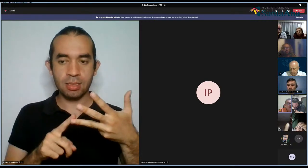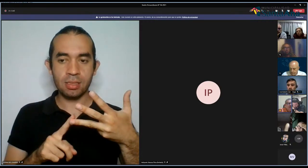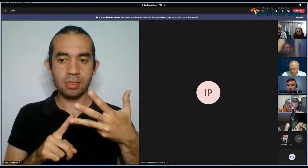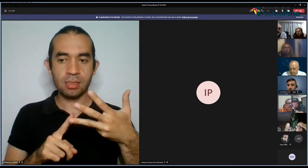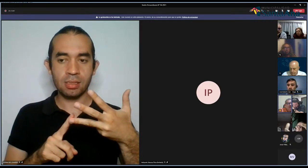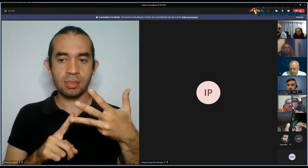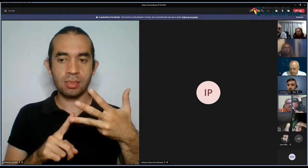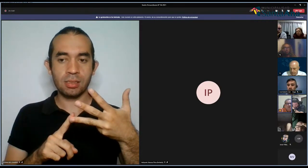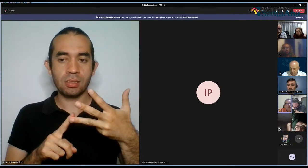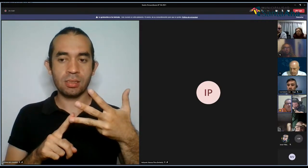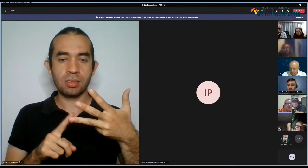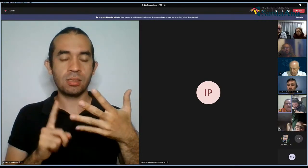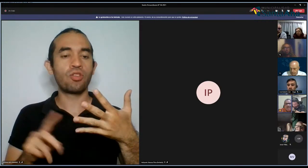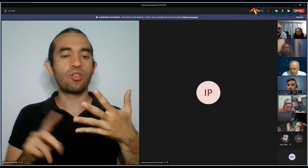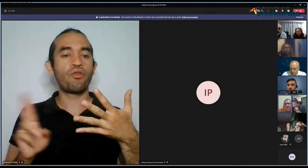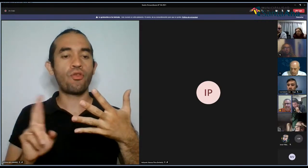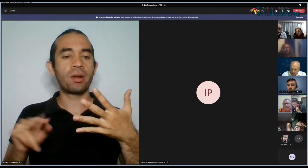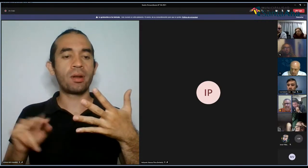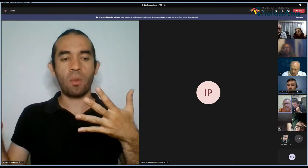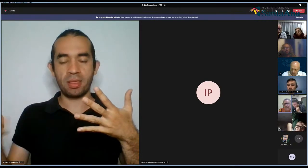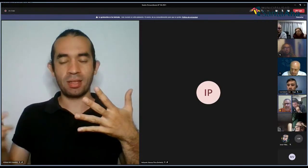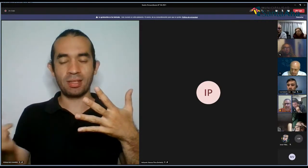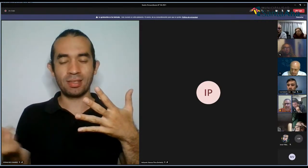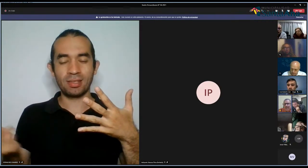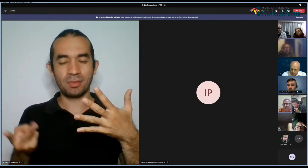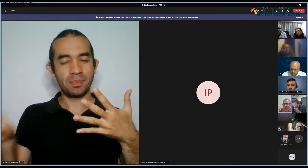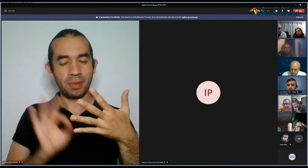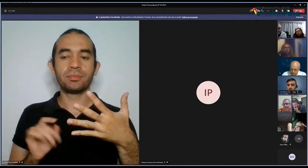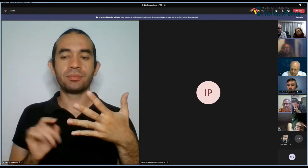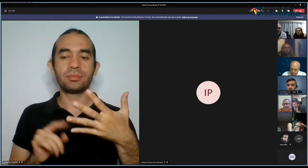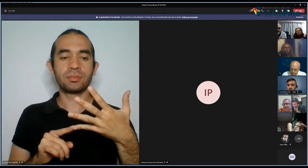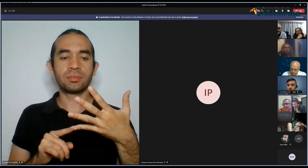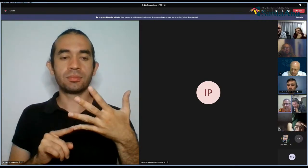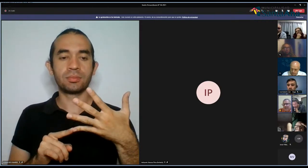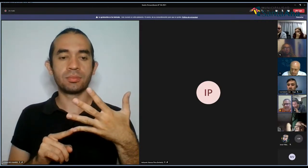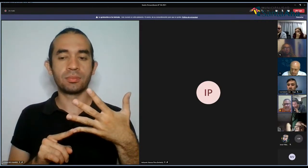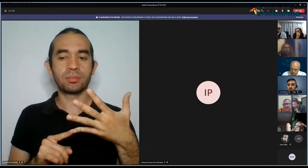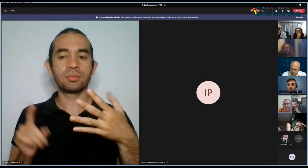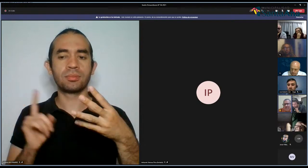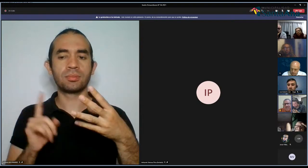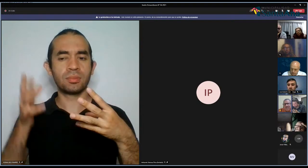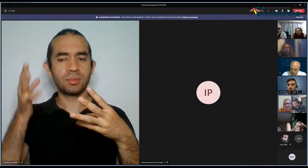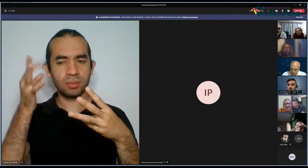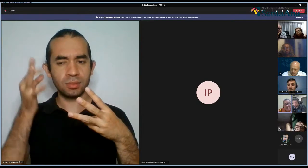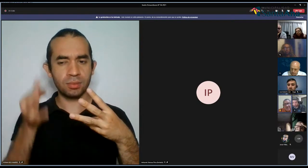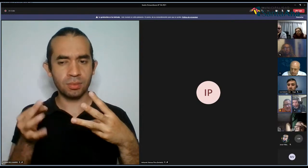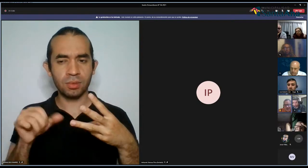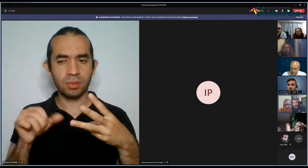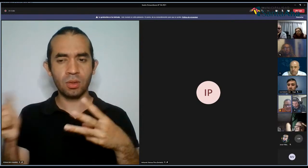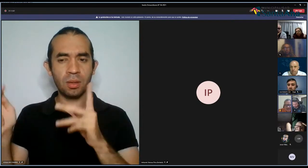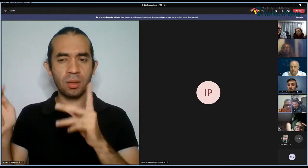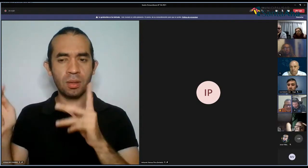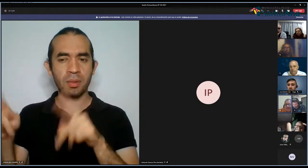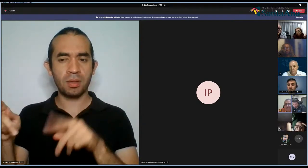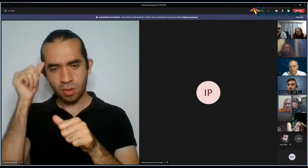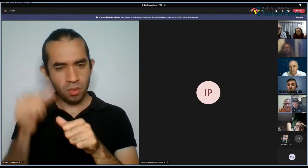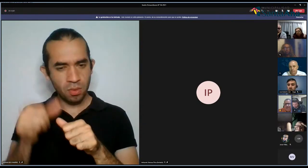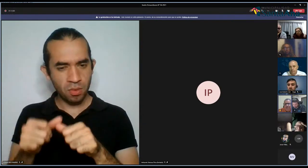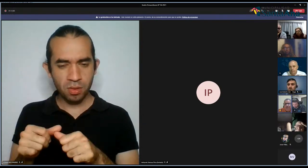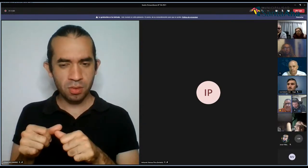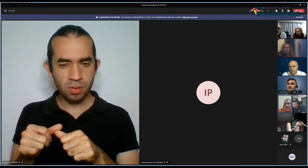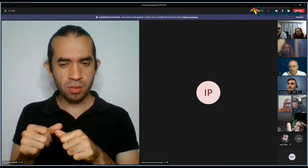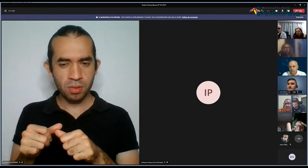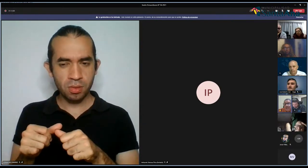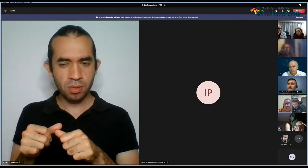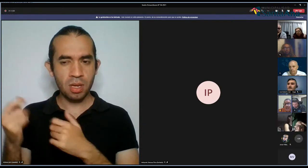roberto doña patricia y creo que existe otras personas que nos recuerda que está también esperando para